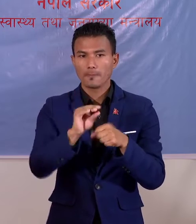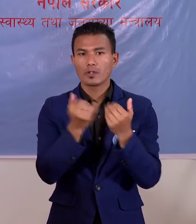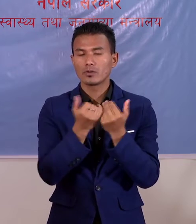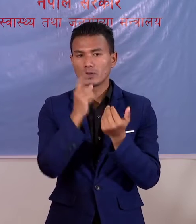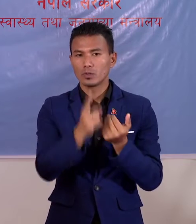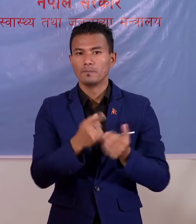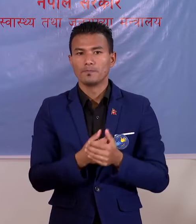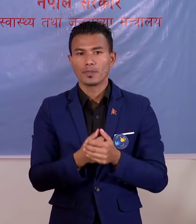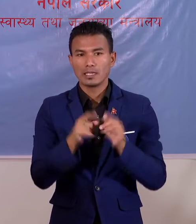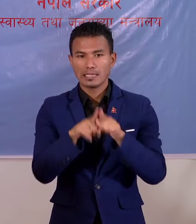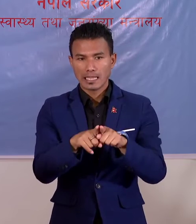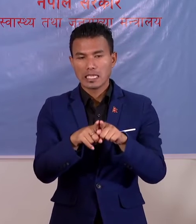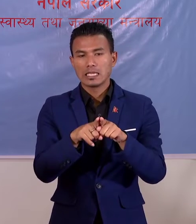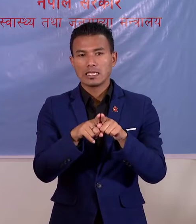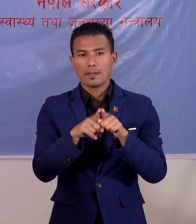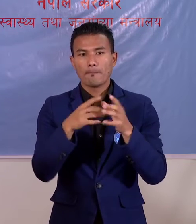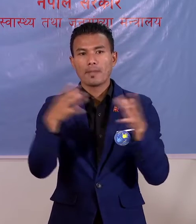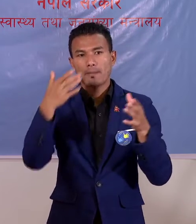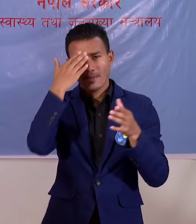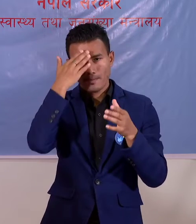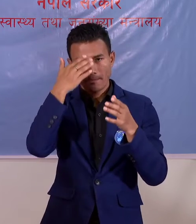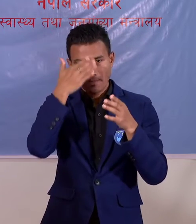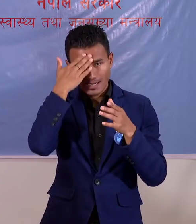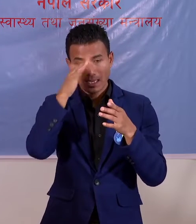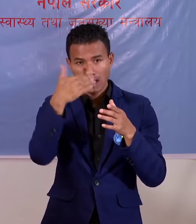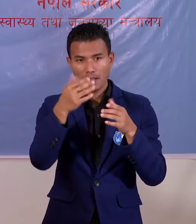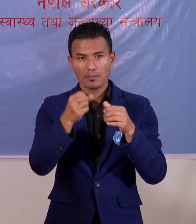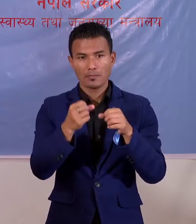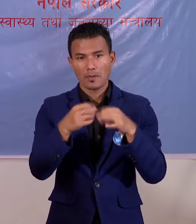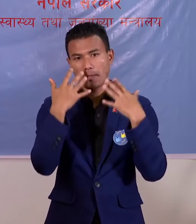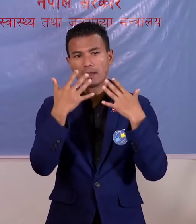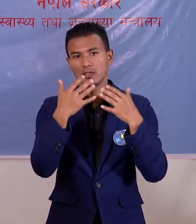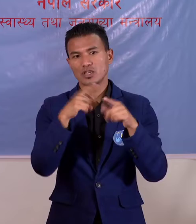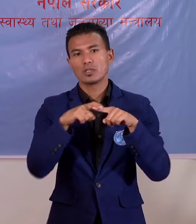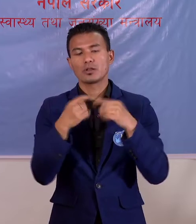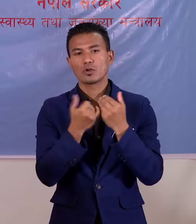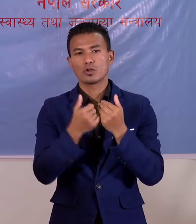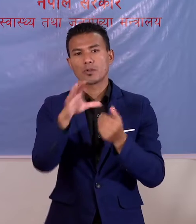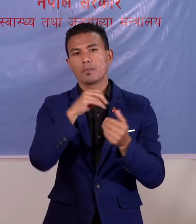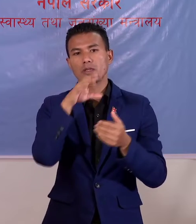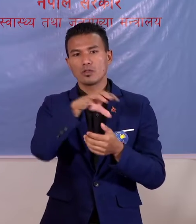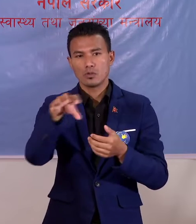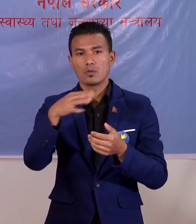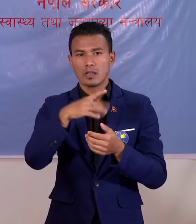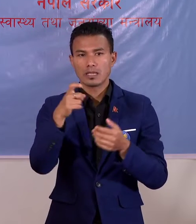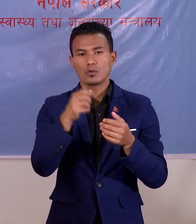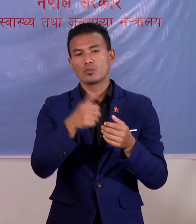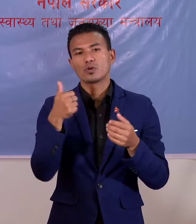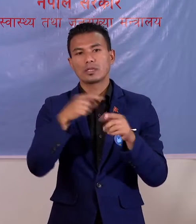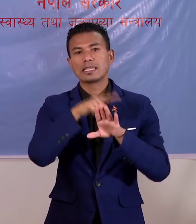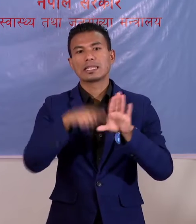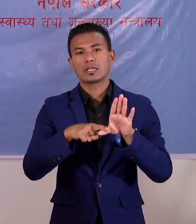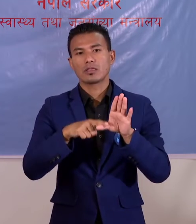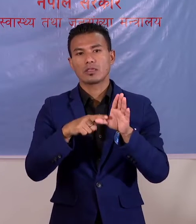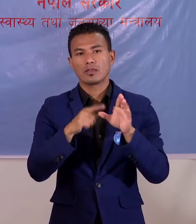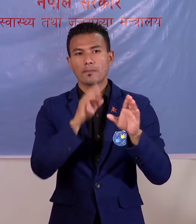हो, साथै महामारीलाई प्रभावकारी रूपमा नियन्त्रण गर्न हरेक तहका लागि यसले उपयुक्त